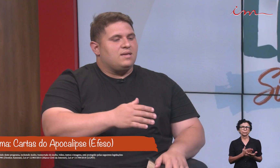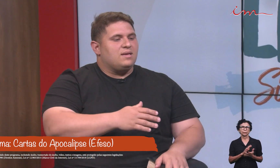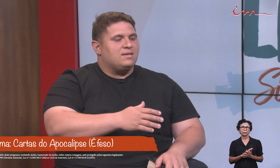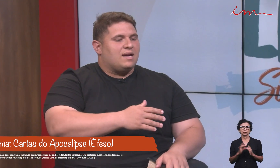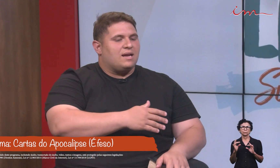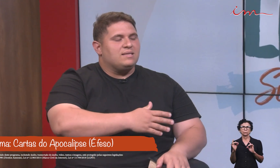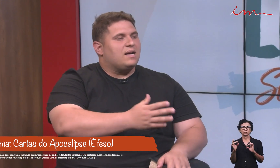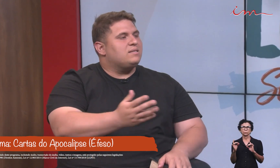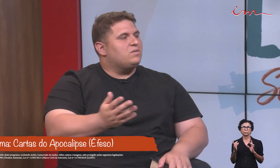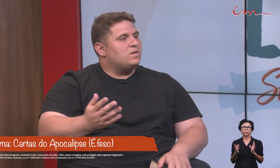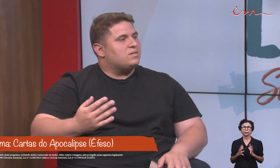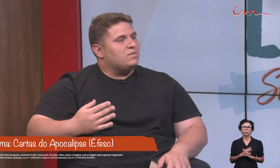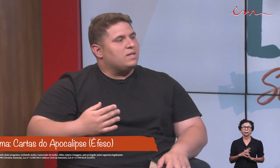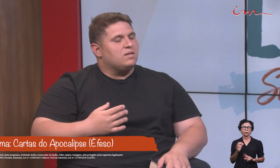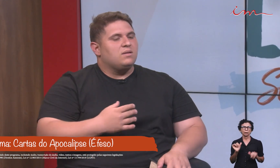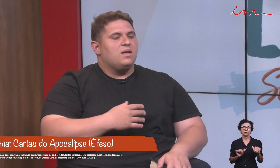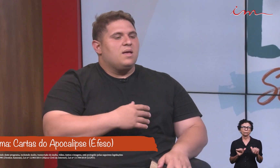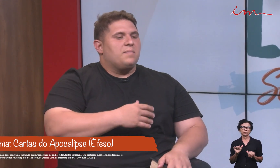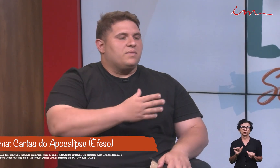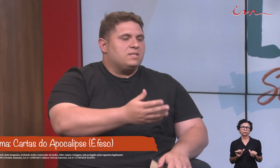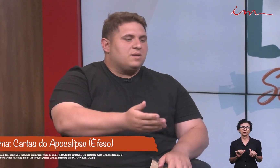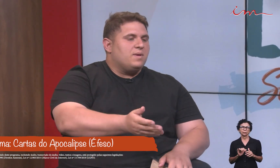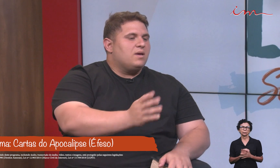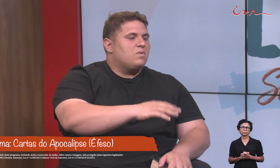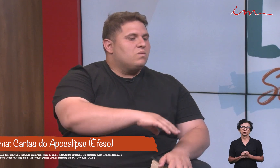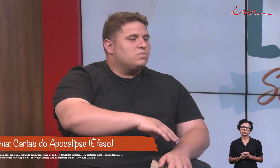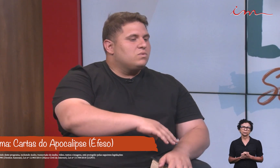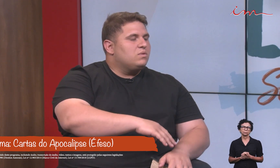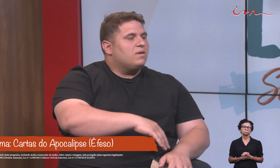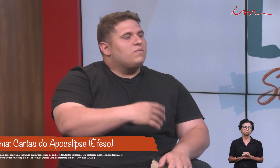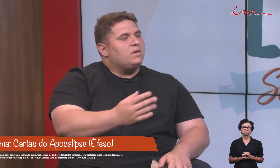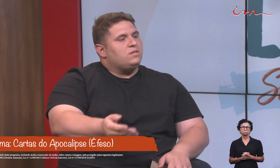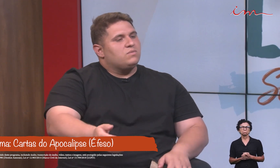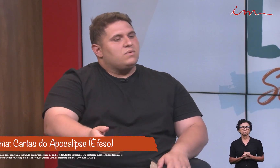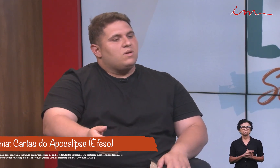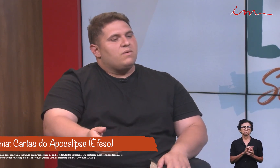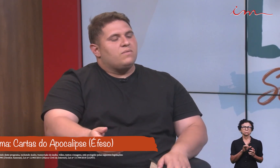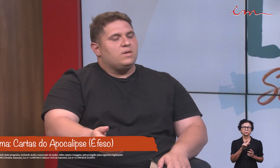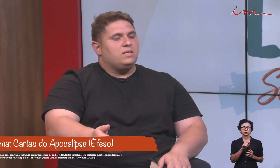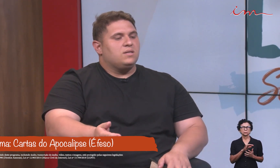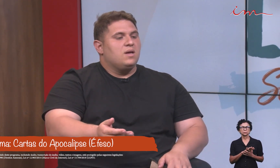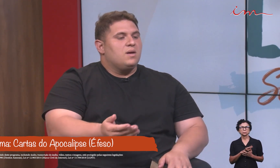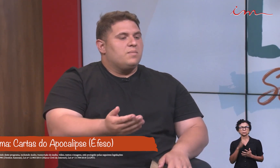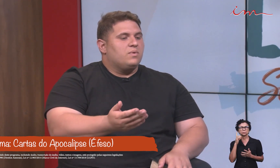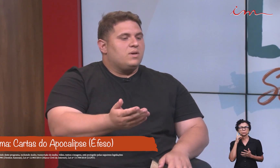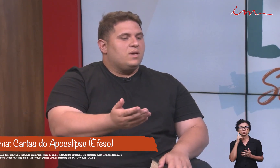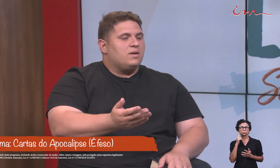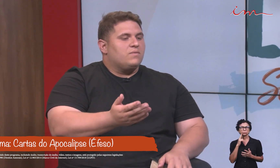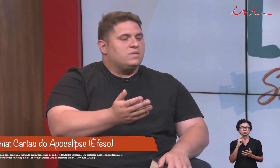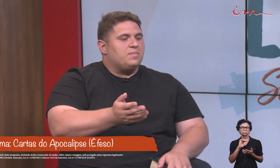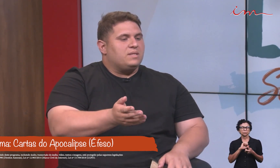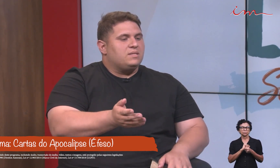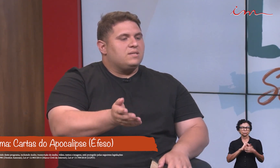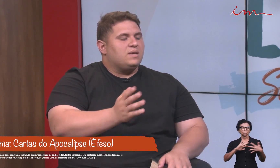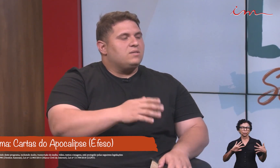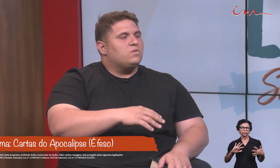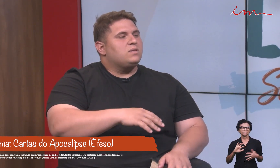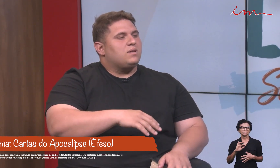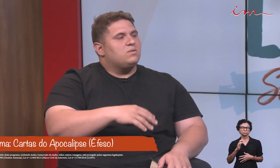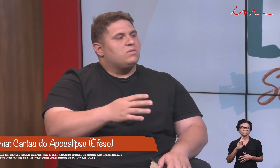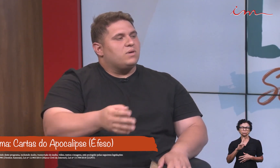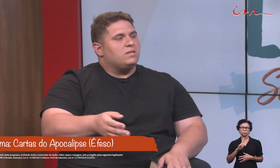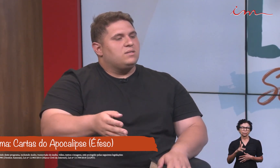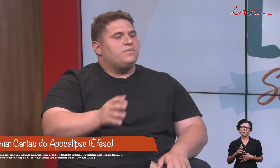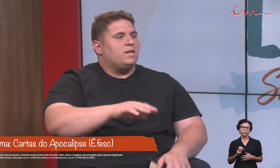feedback e analisar a situação ali para você saber um surdo que é fluente, um que não é fluente, porque você precisa ter